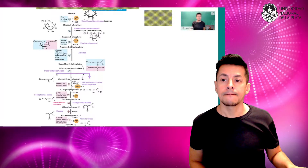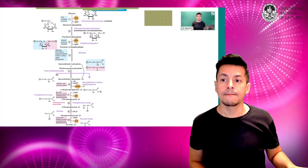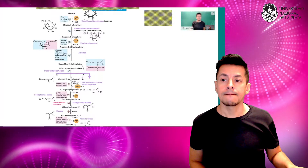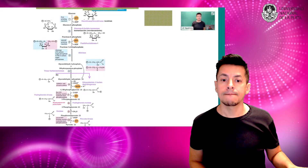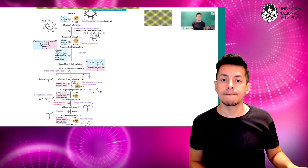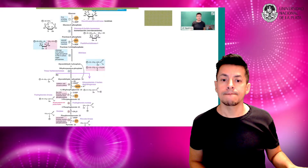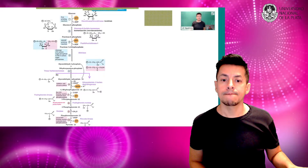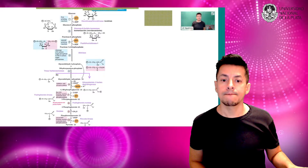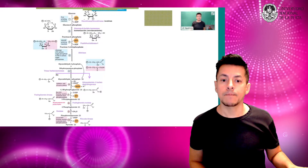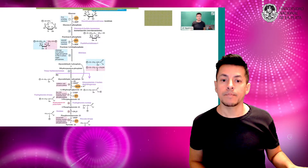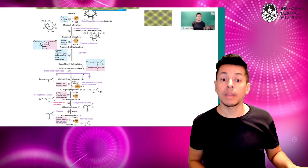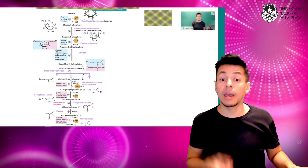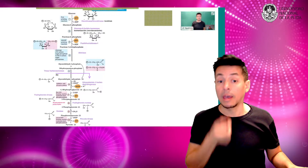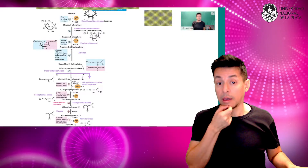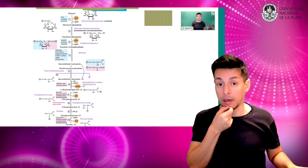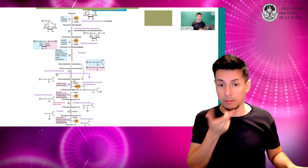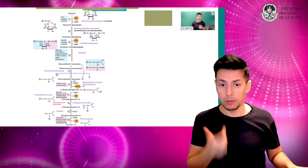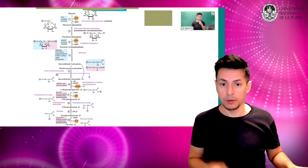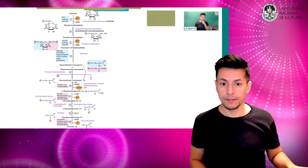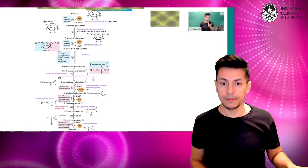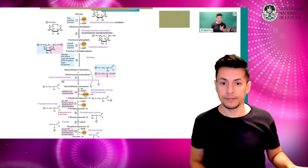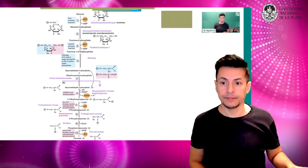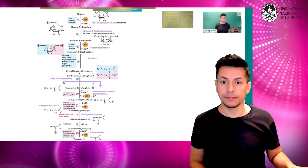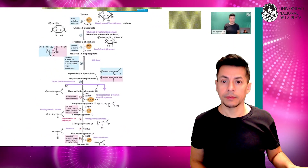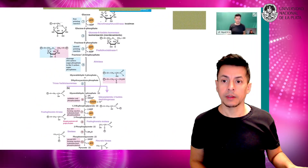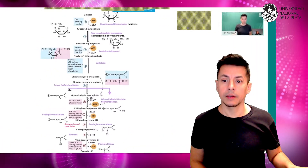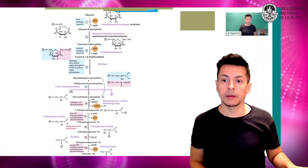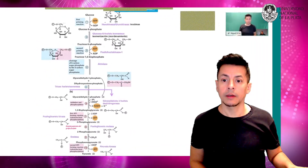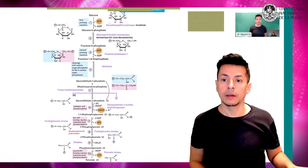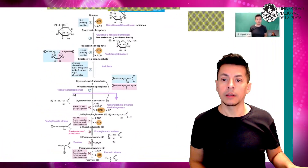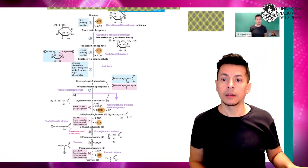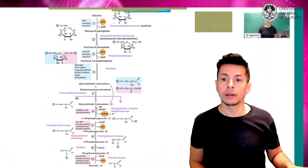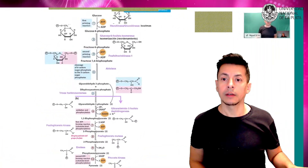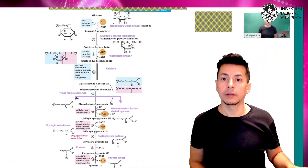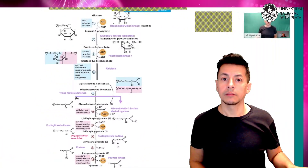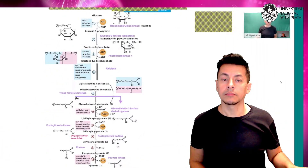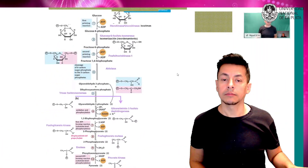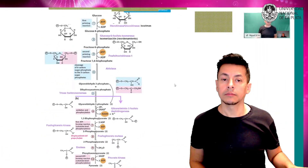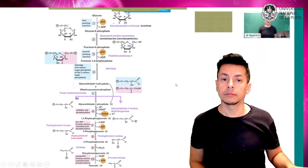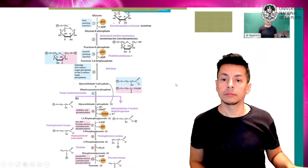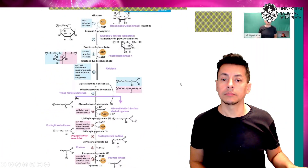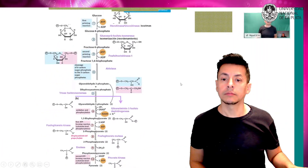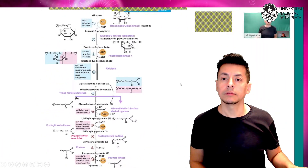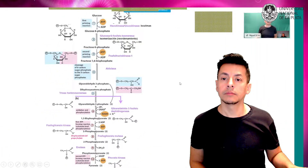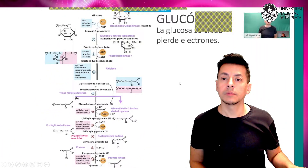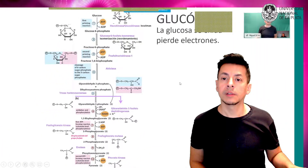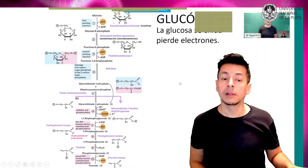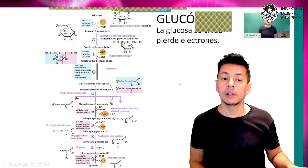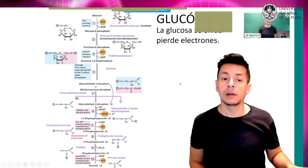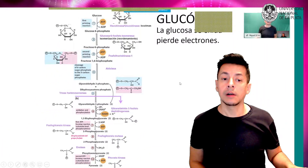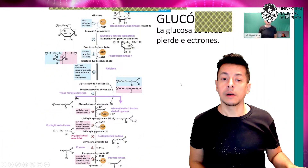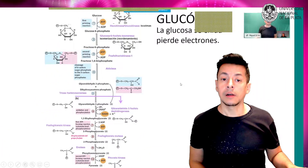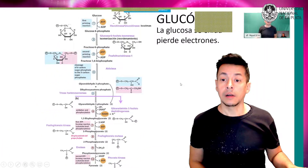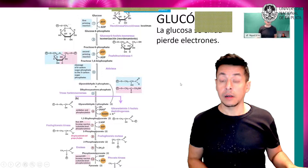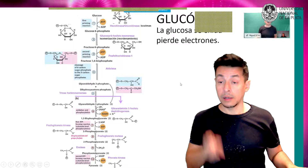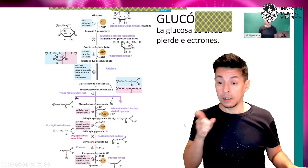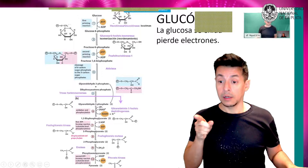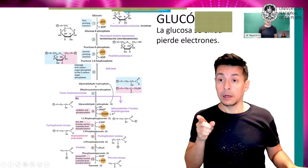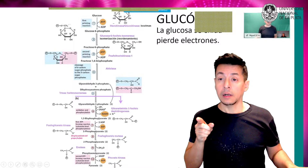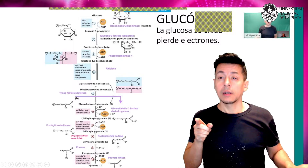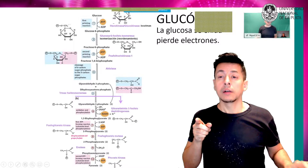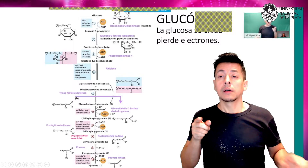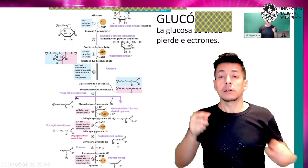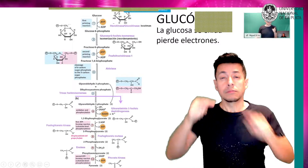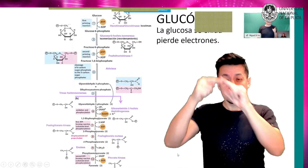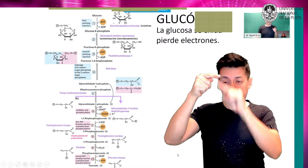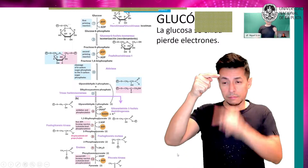Vamos a ver un ejemplo, ¿sí? En este ejemplo mostramos la vía metabólica de la glucólisis. No sé si